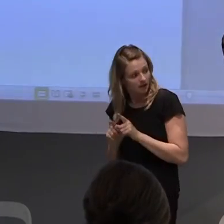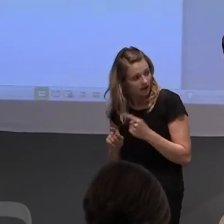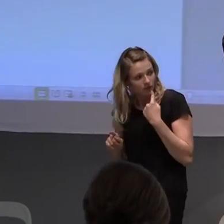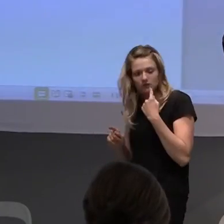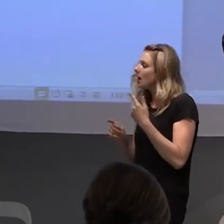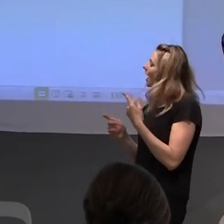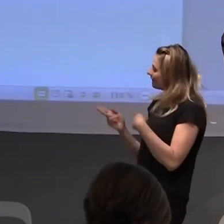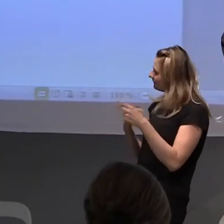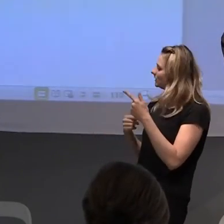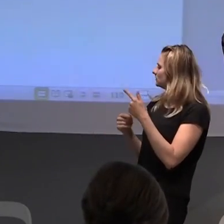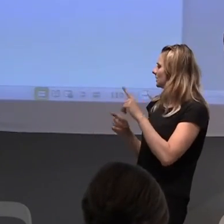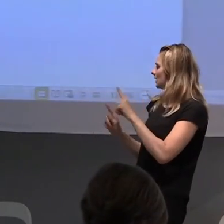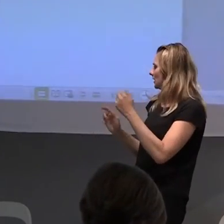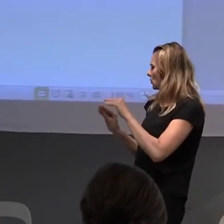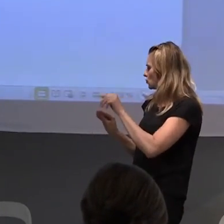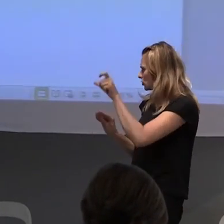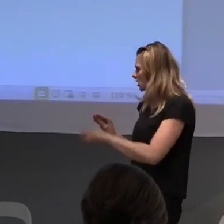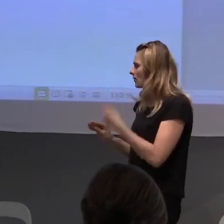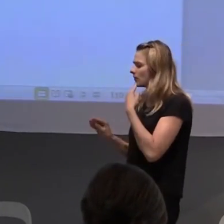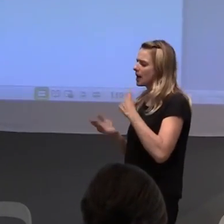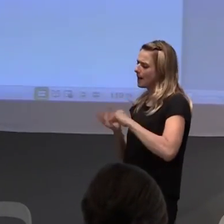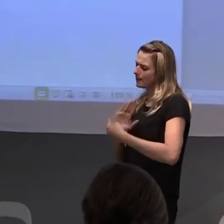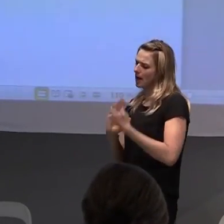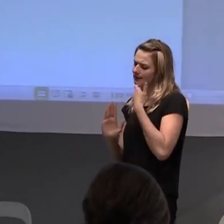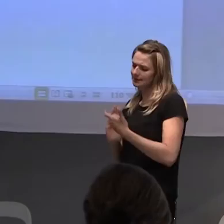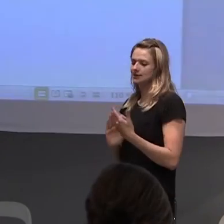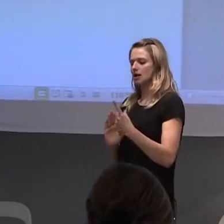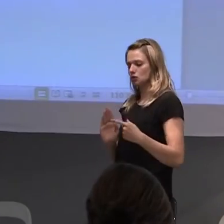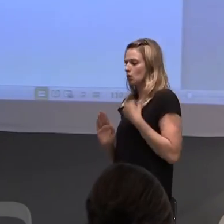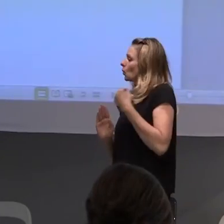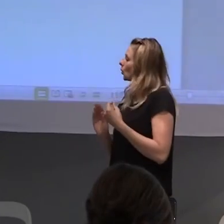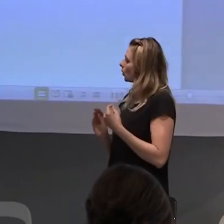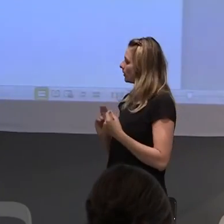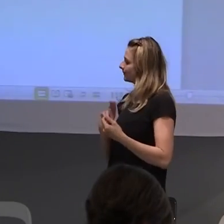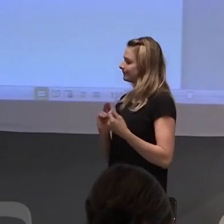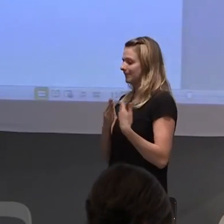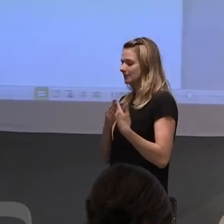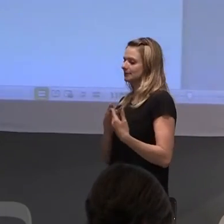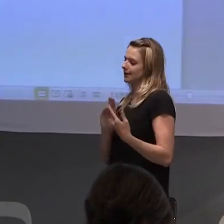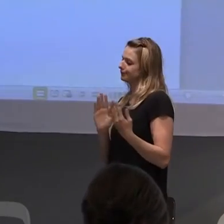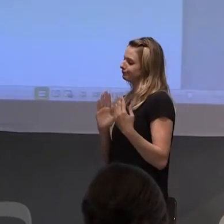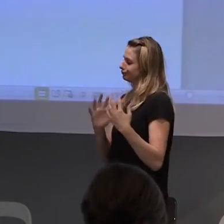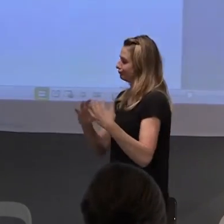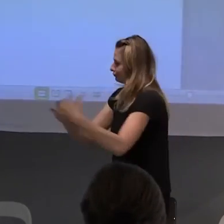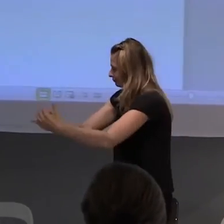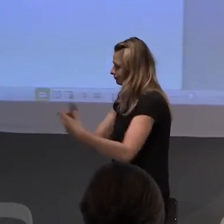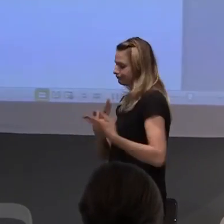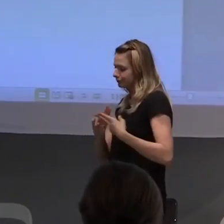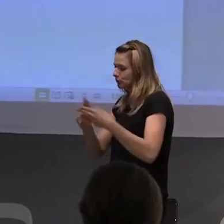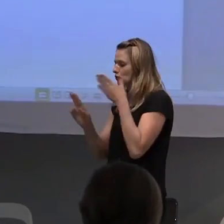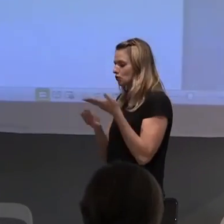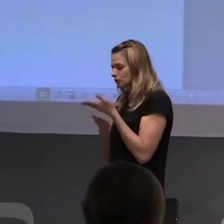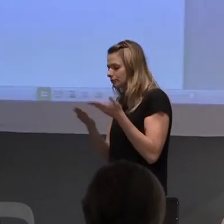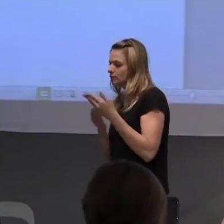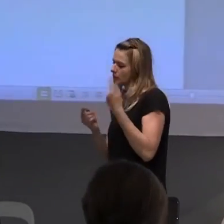budu setkávat s asistentkou a připravím se na svou novou první třídu, která mě čeká s velice jedinečným žákem se zdravotním postižením, konkrétně